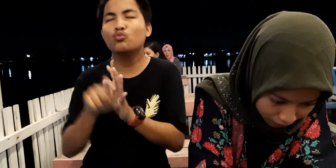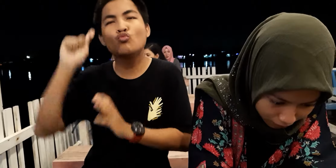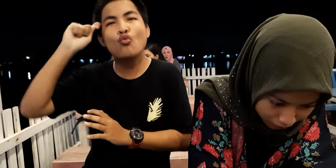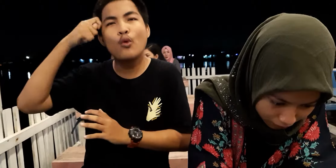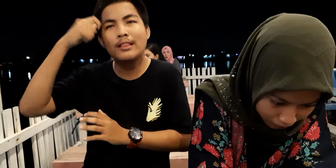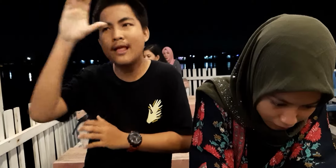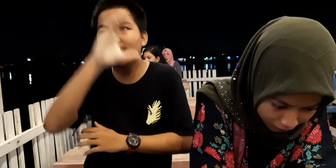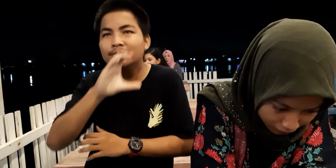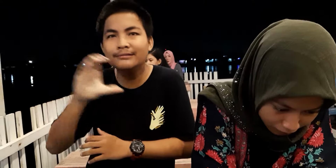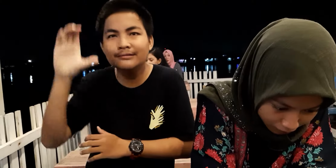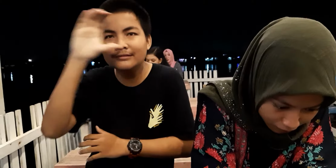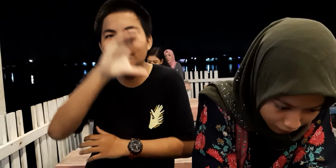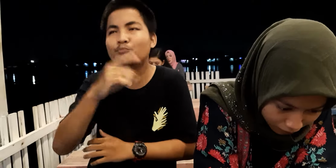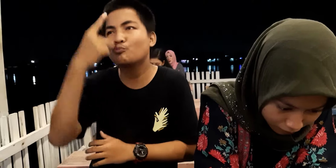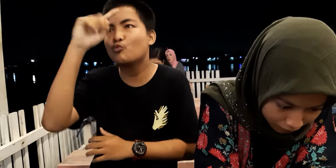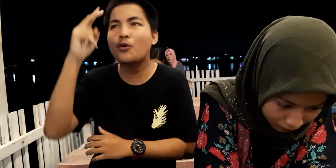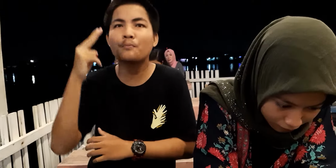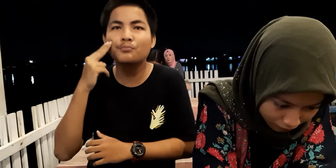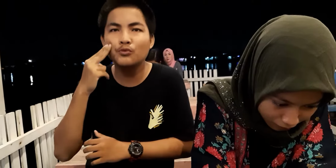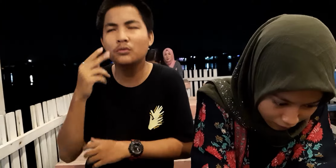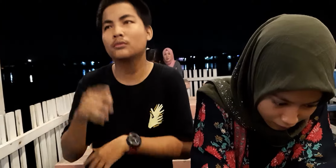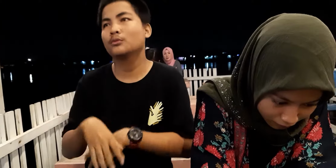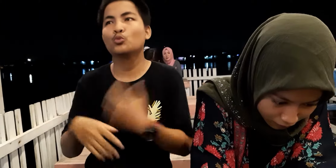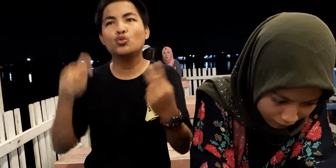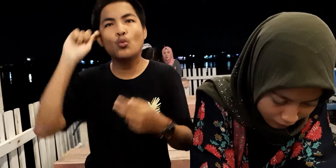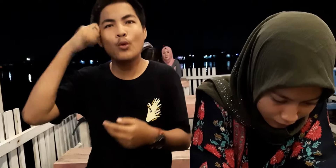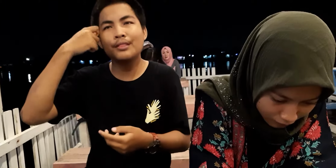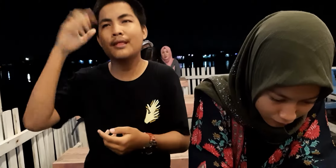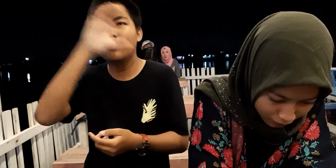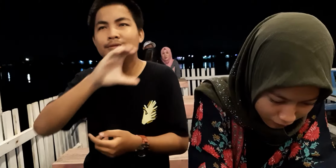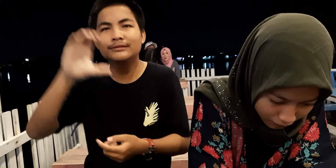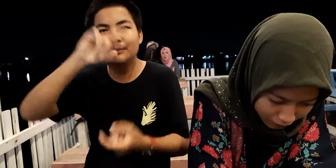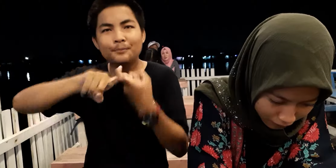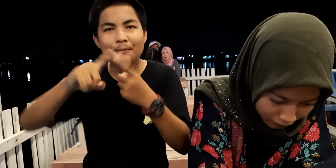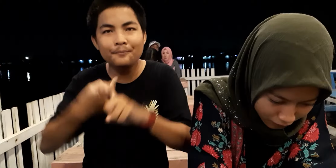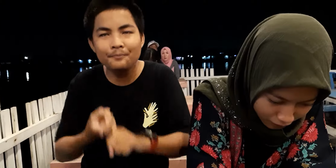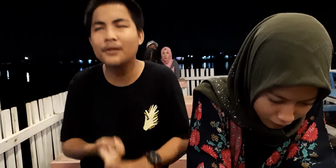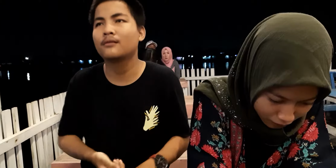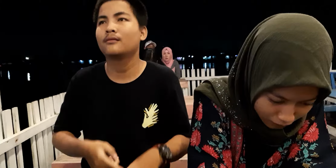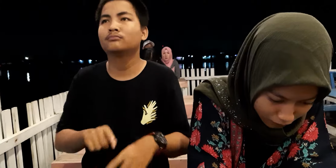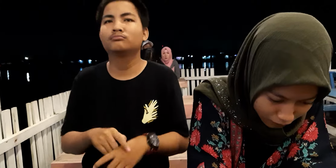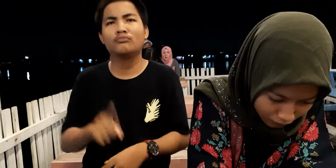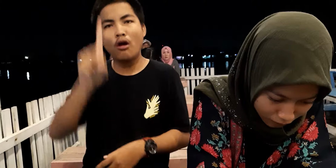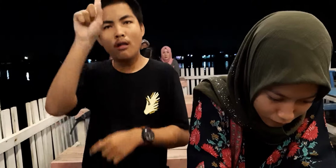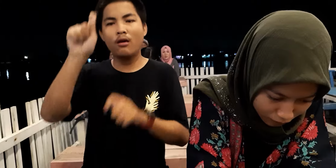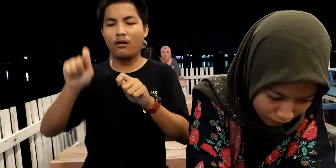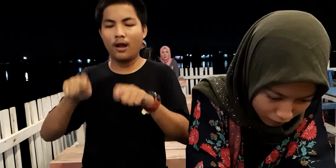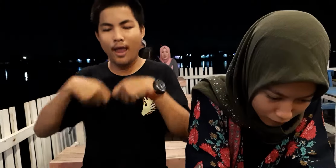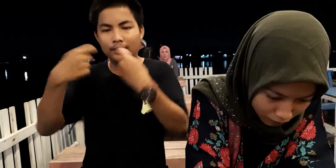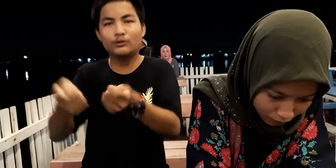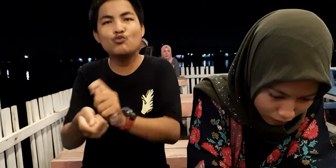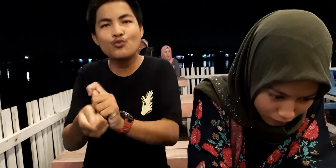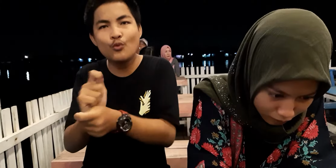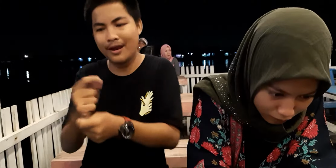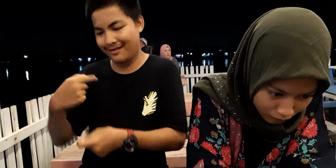Mas Irfan ini terinspirasi dari anak-anak itu sendiri ya. Dan Ibu Sri ini sebenarnya wanita-wanita ibu-ibu seperti Ibu Sri banyak. Tetapi Ibu